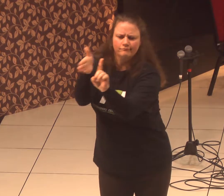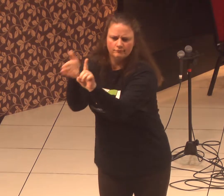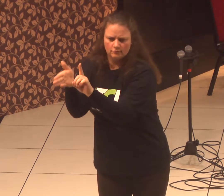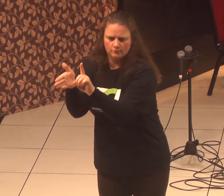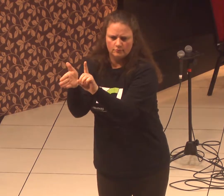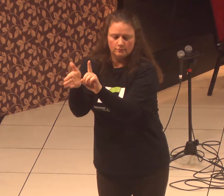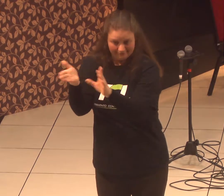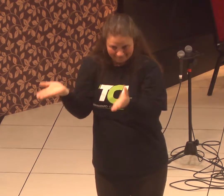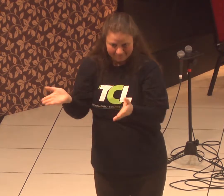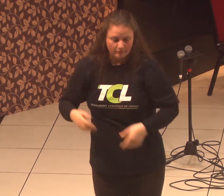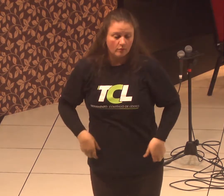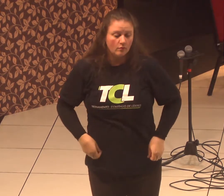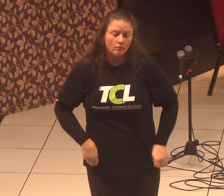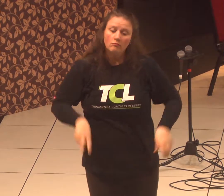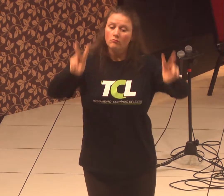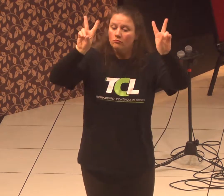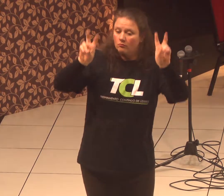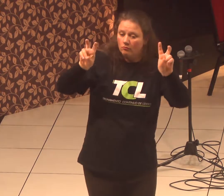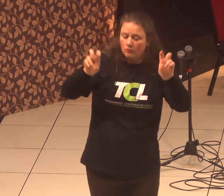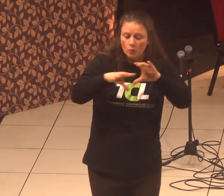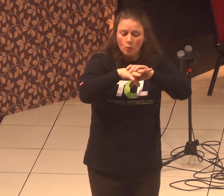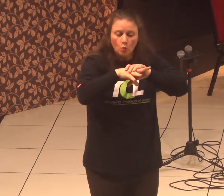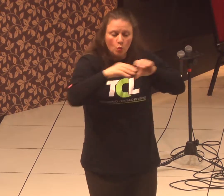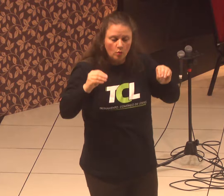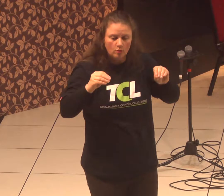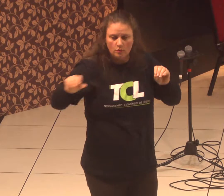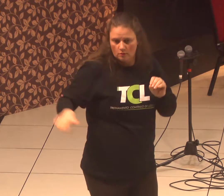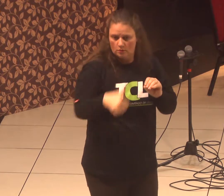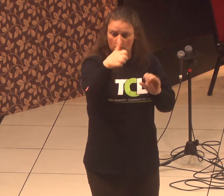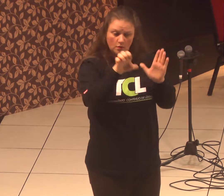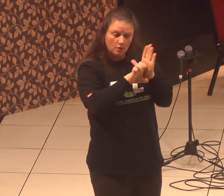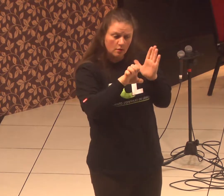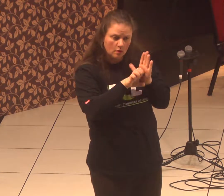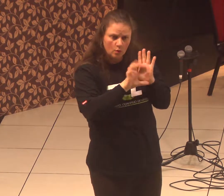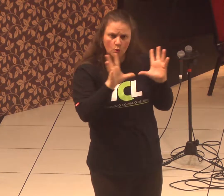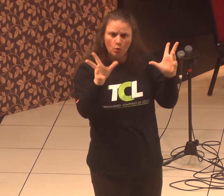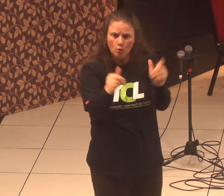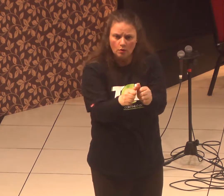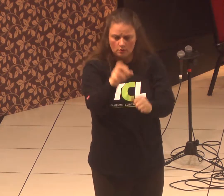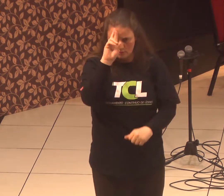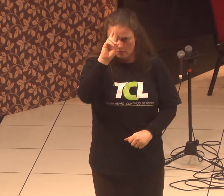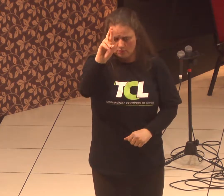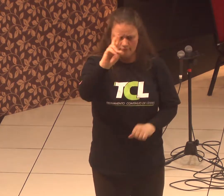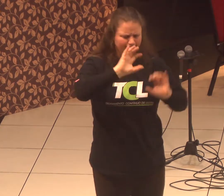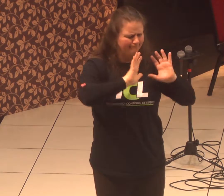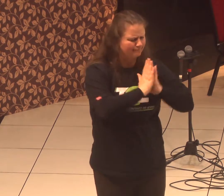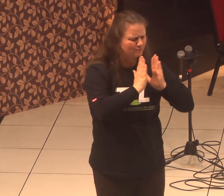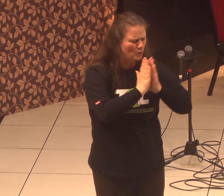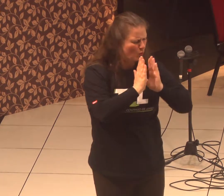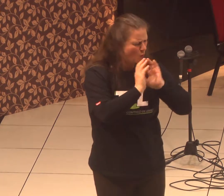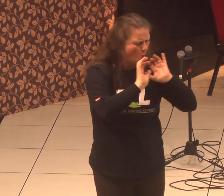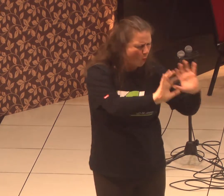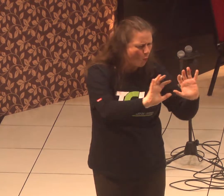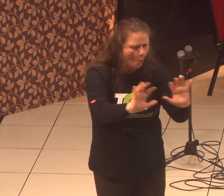Da primeira igreja, ministrar cura, de você ministrar cura. E não só os